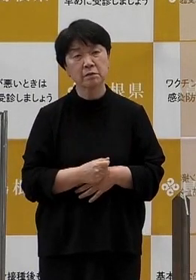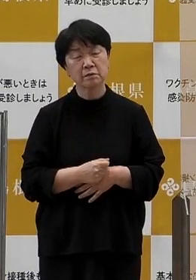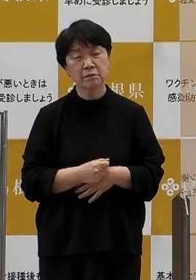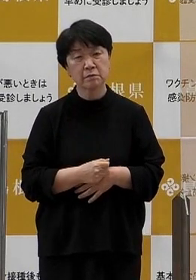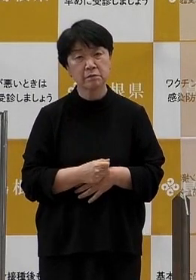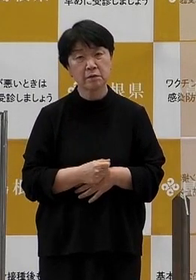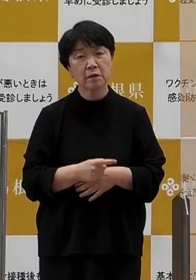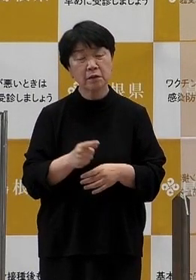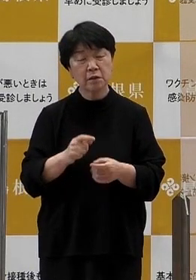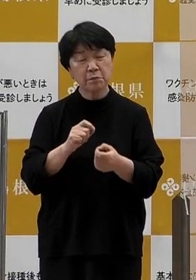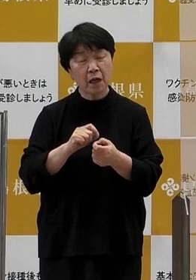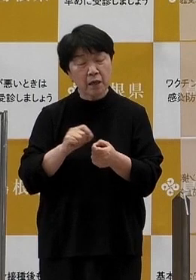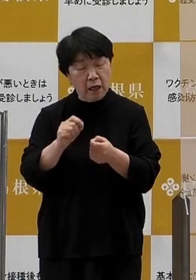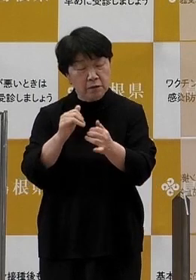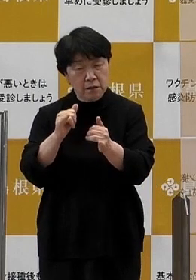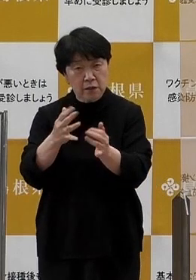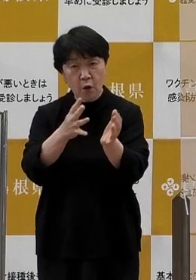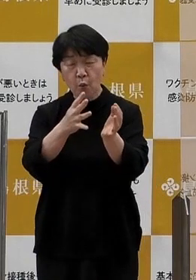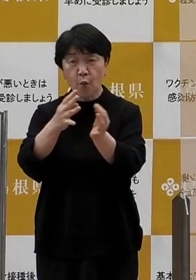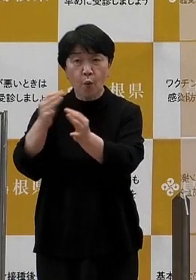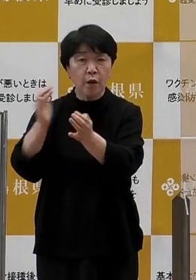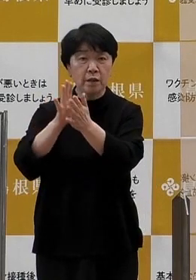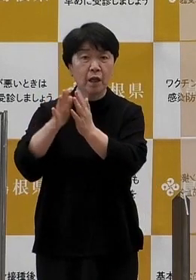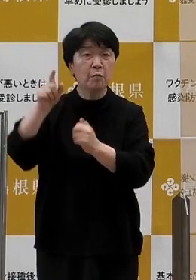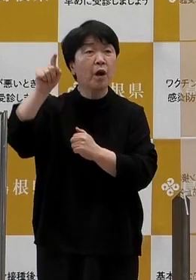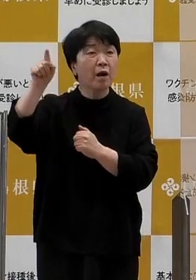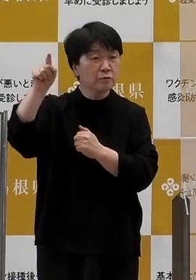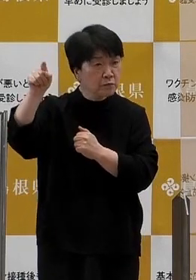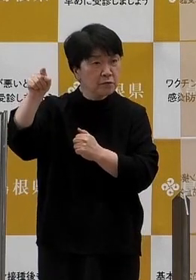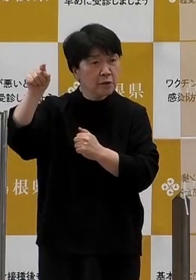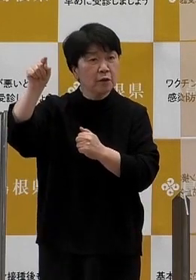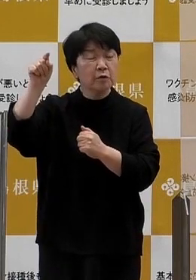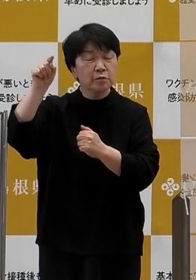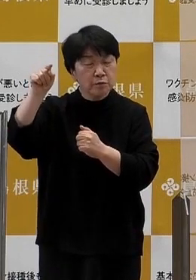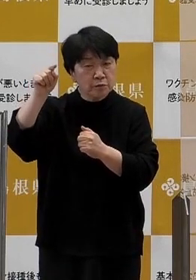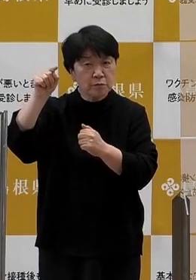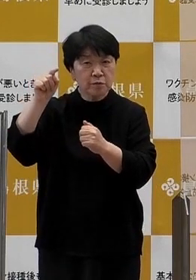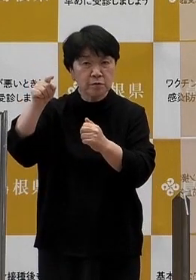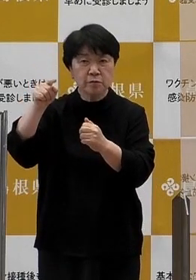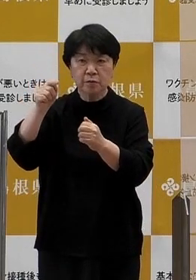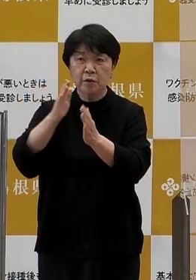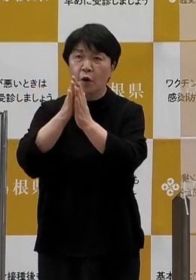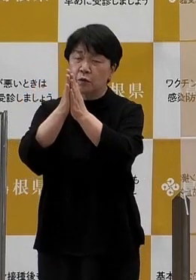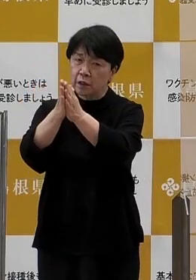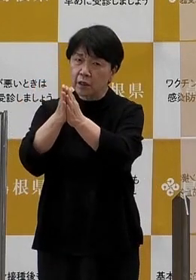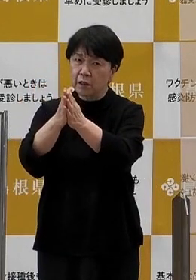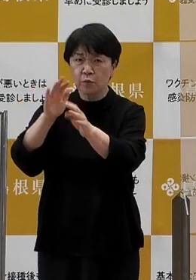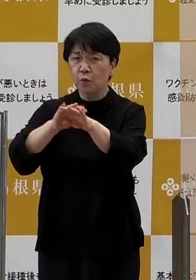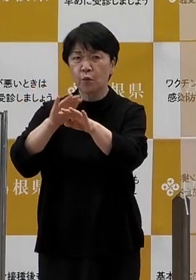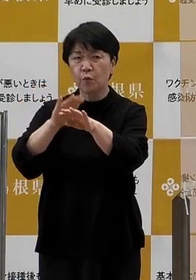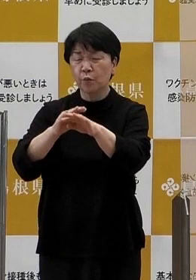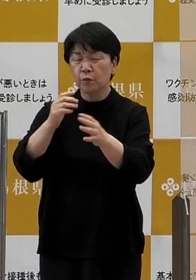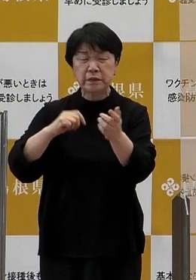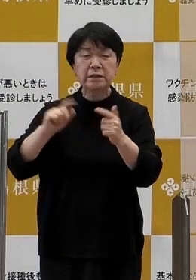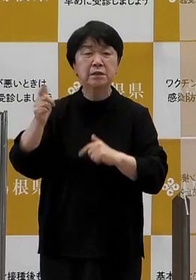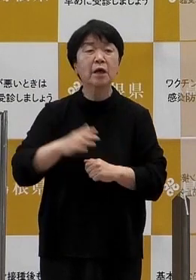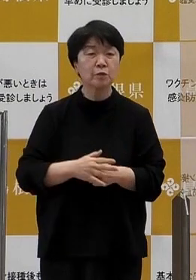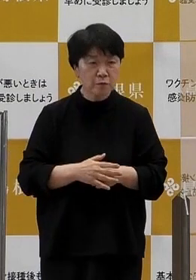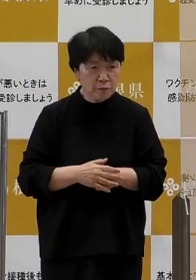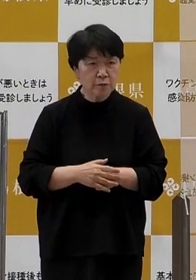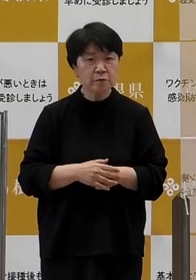ところはいいでしょう。出て行った方が感染者数が、市中感染の度合いが低いんだから。